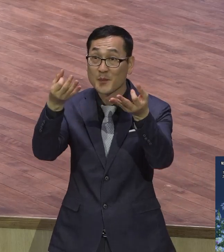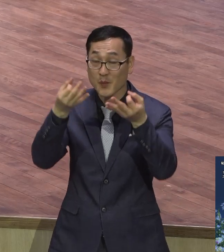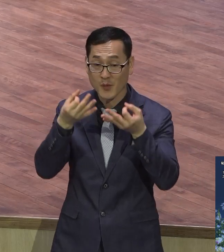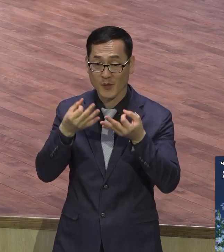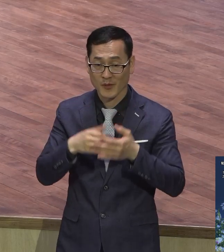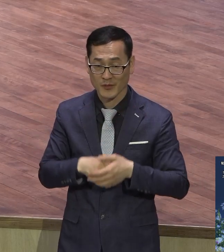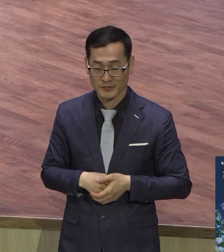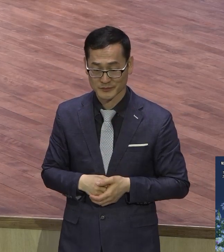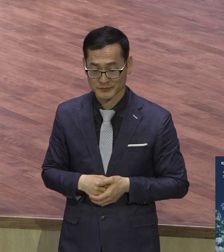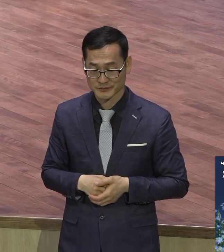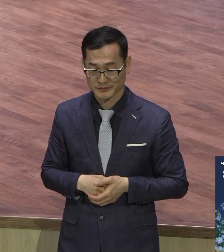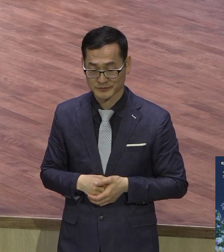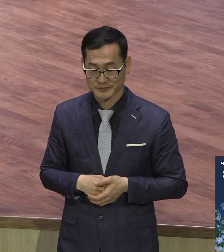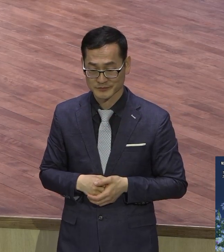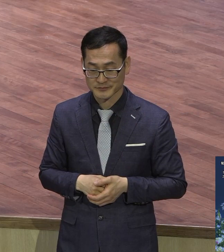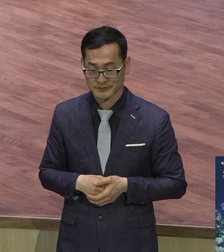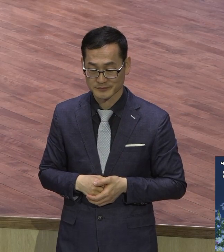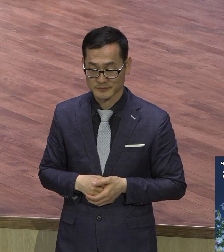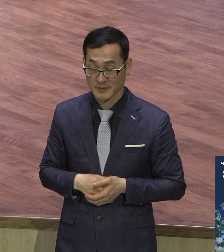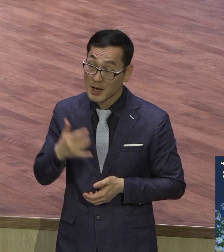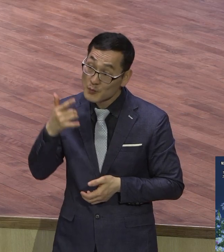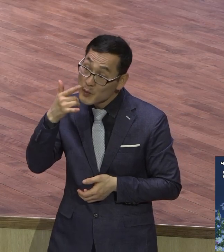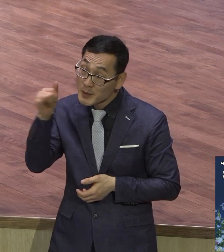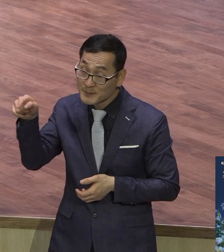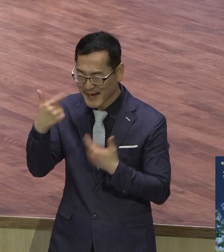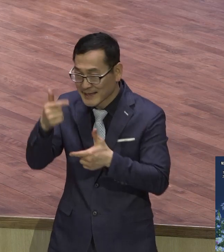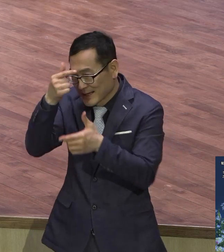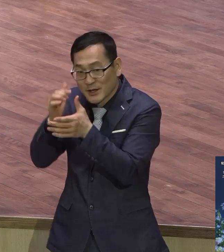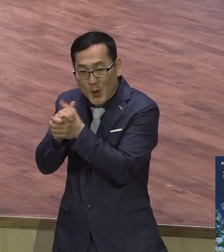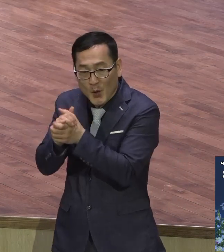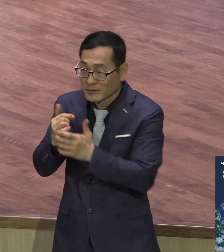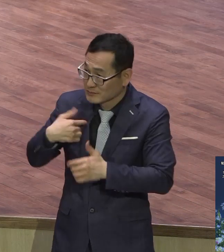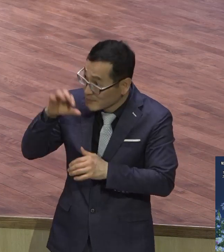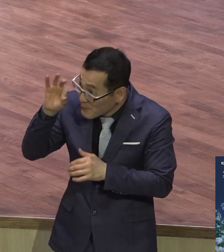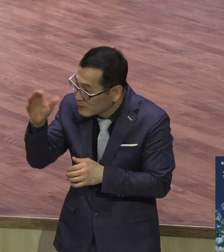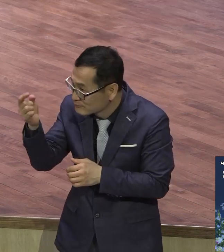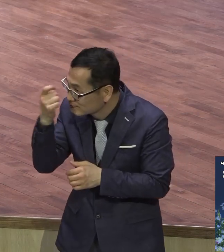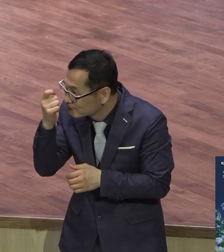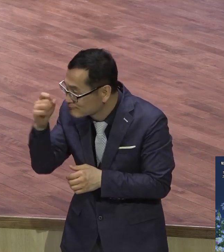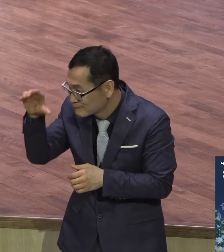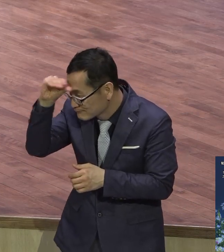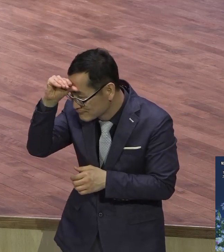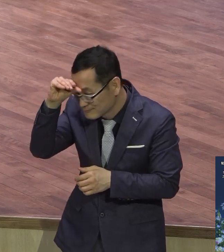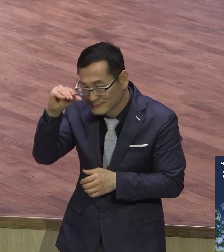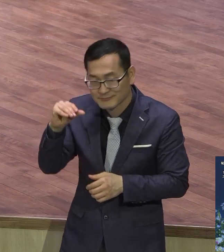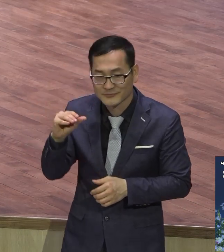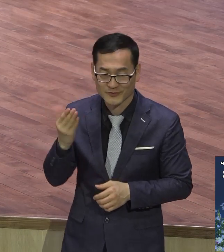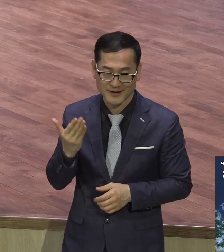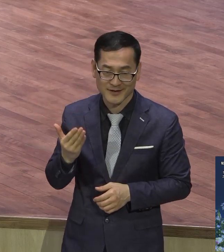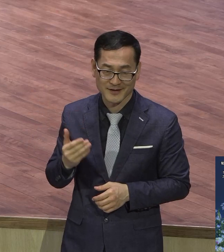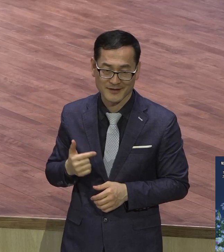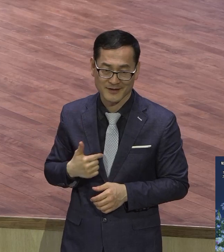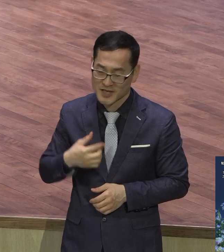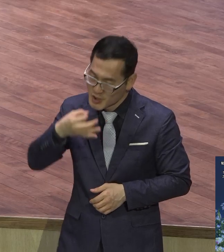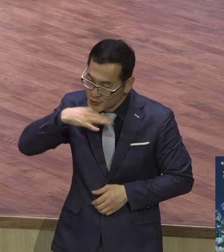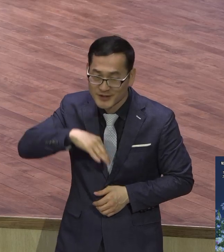하나님 안에서 하잖아요 여름 부모님을 요즘 젊은 분들이 보면 부모님을 모시면